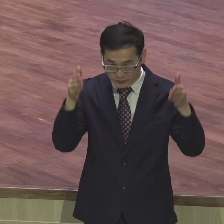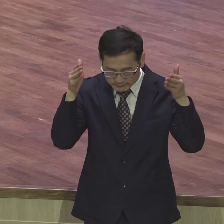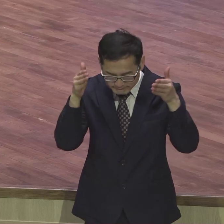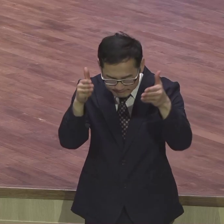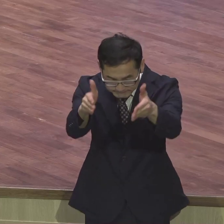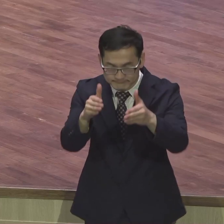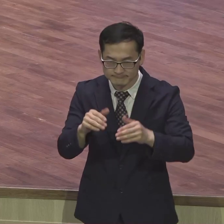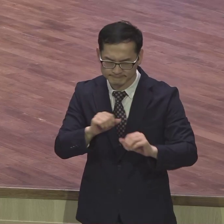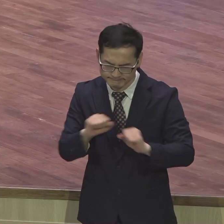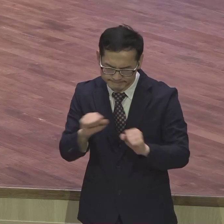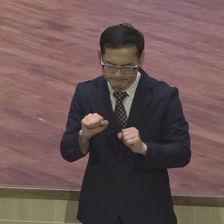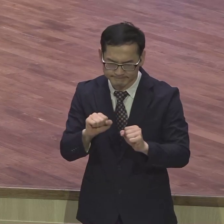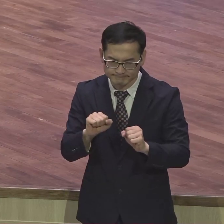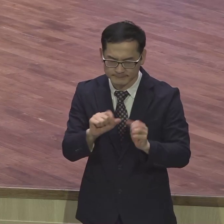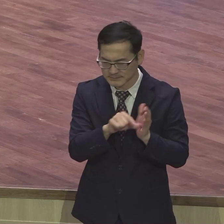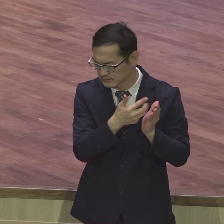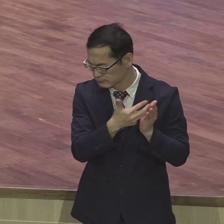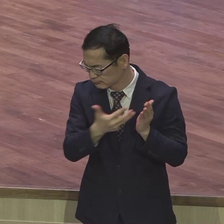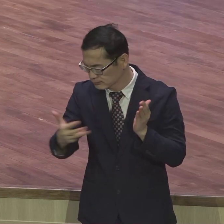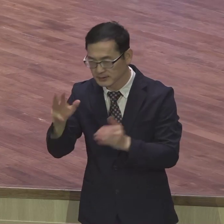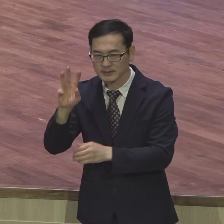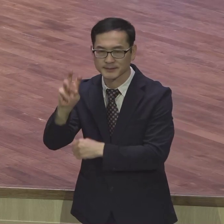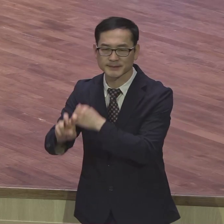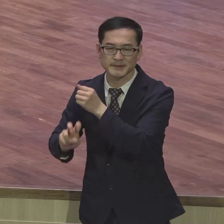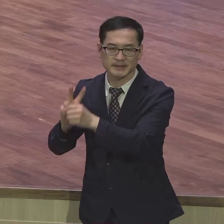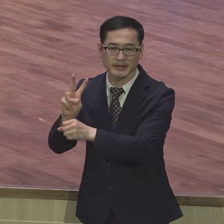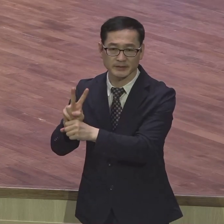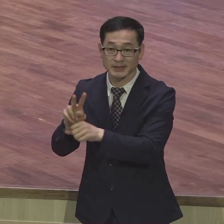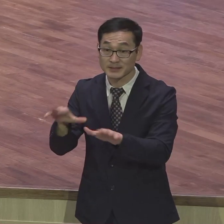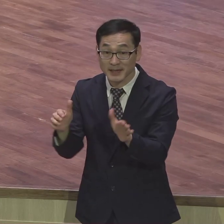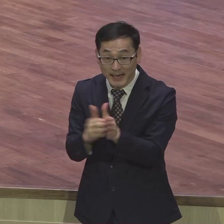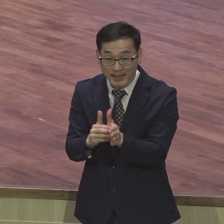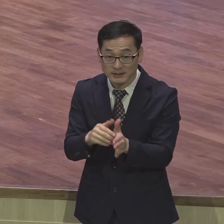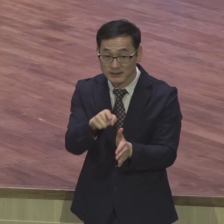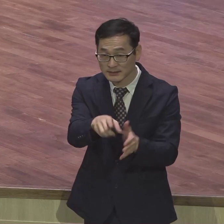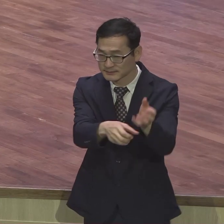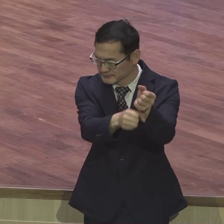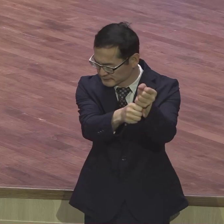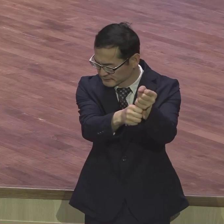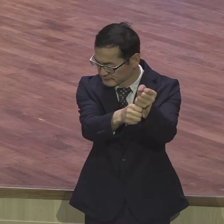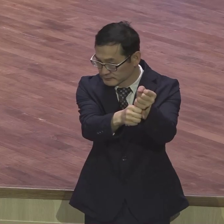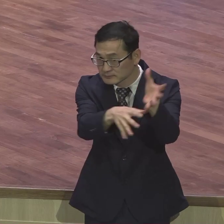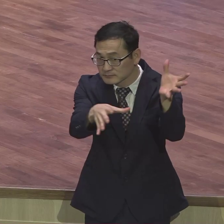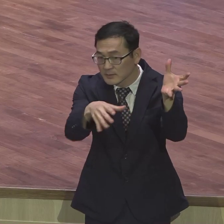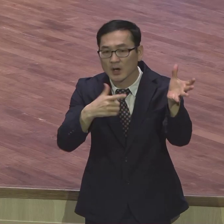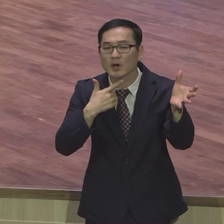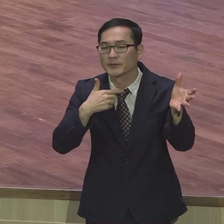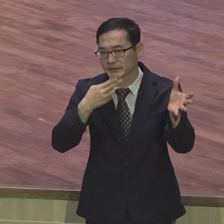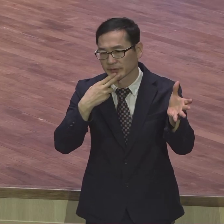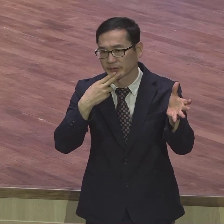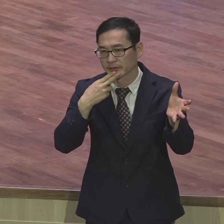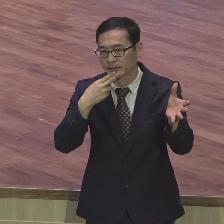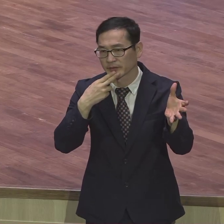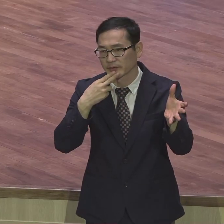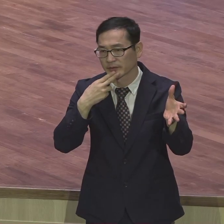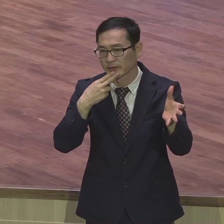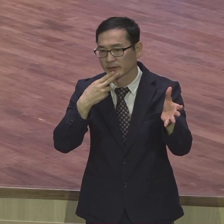이 마음을 한 번도 놓친 적 없었고 환경적으로도 계속해서 하나님께서